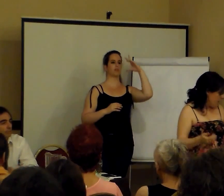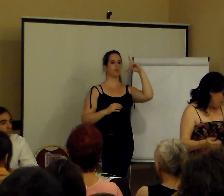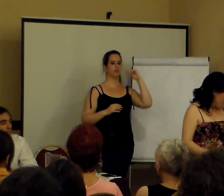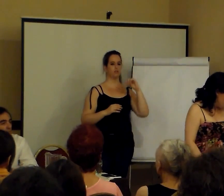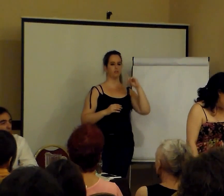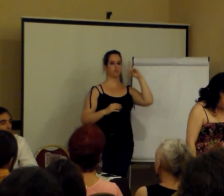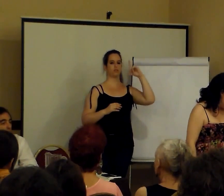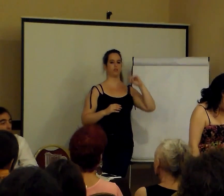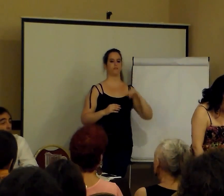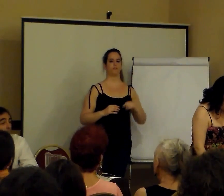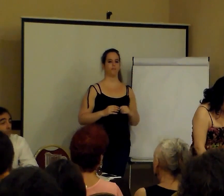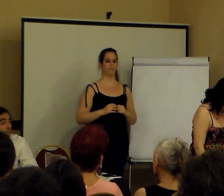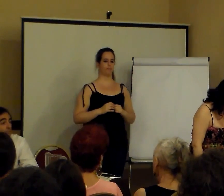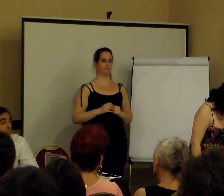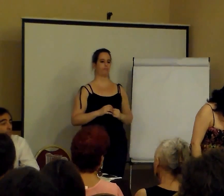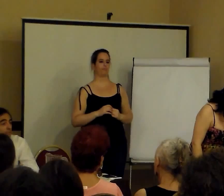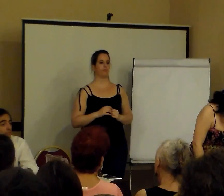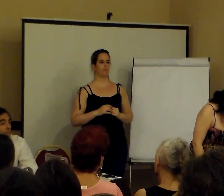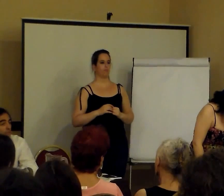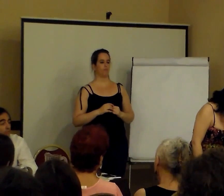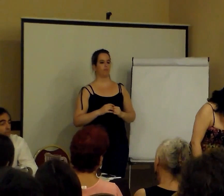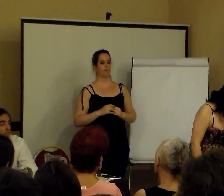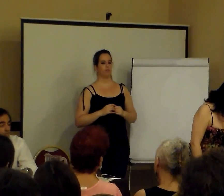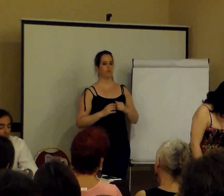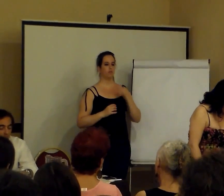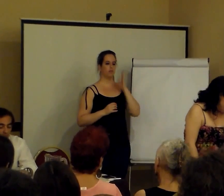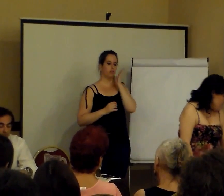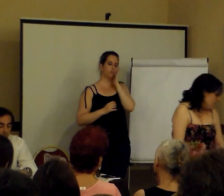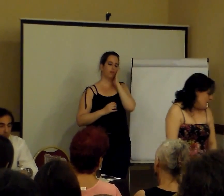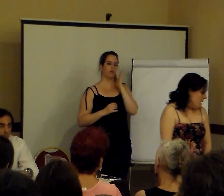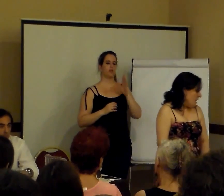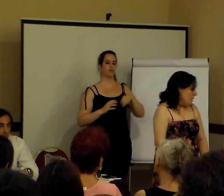Y dificultad para conciliar otra vez el sueño.